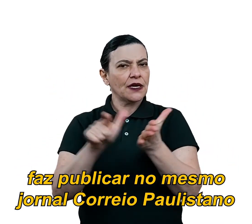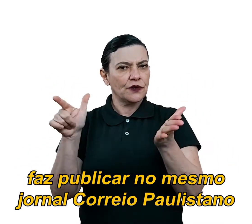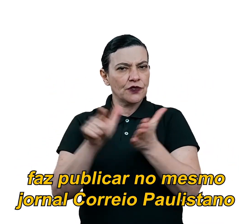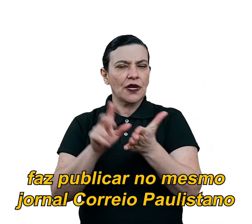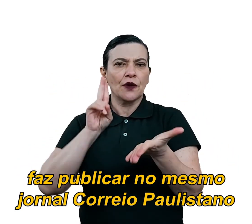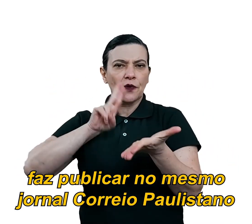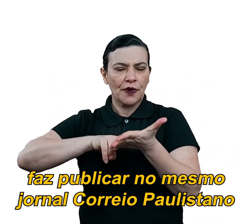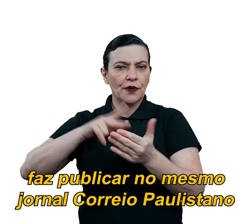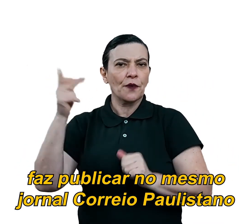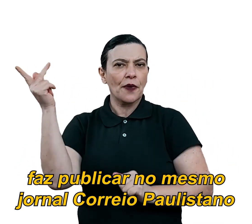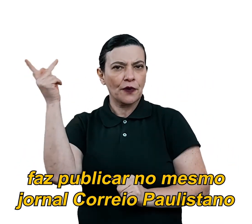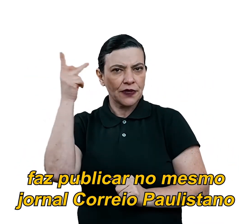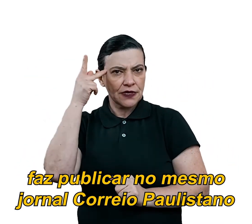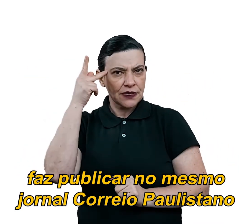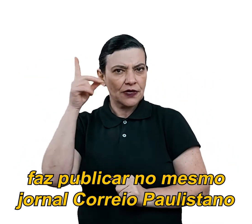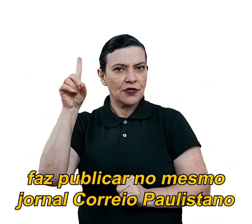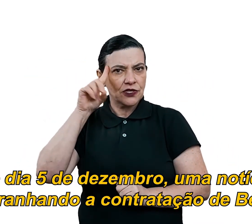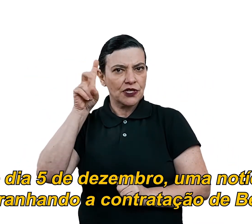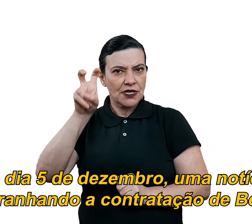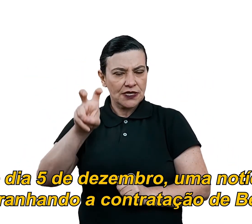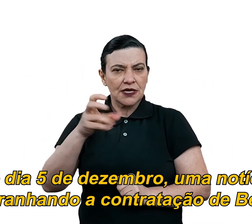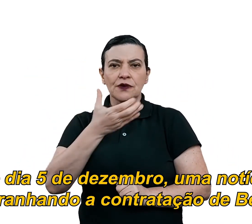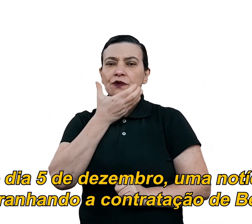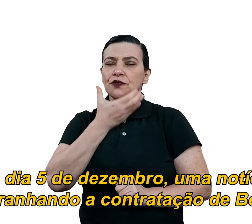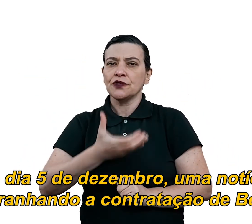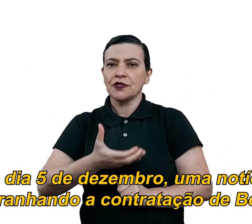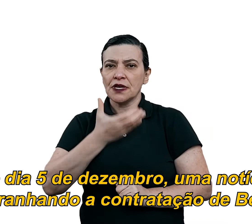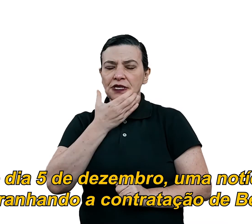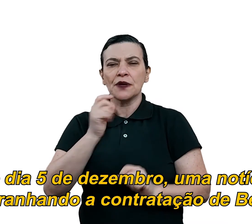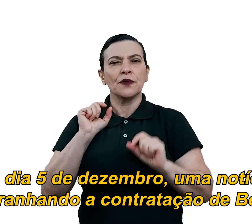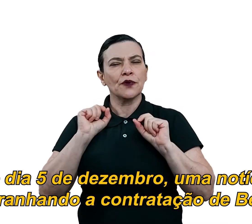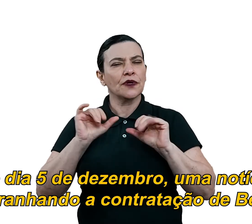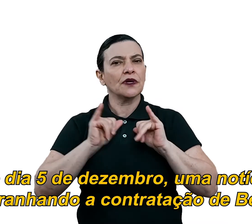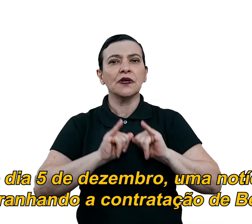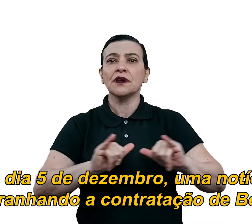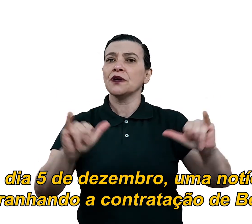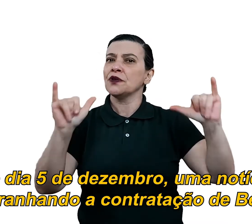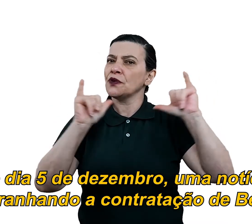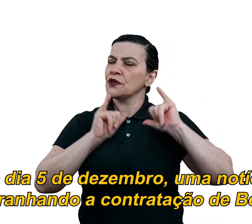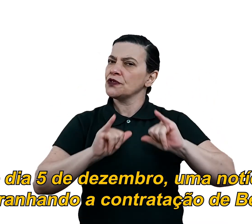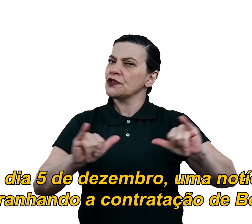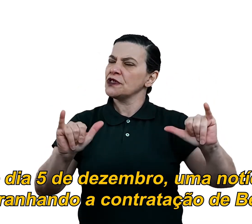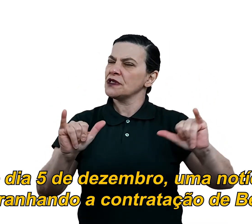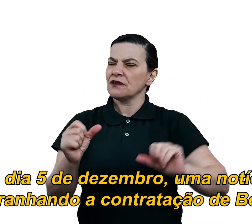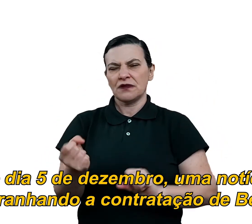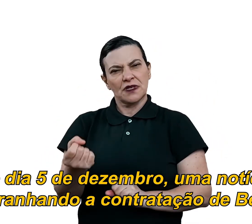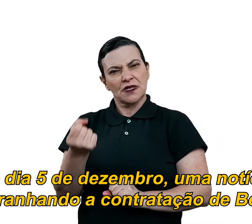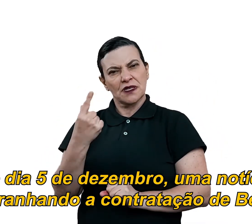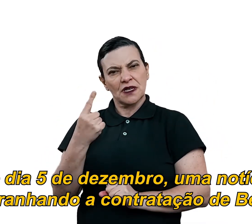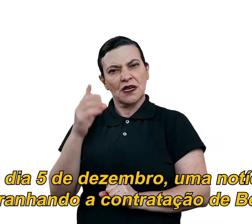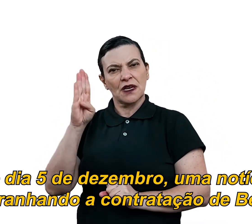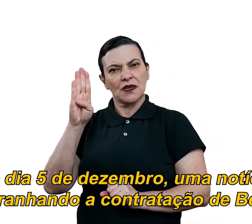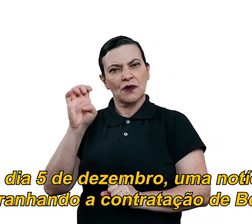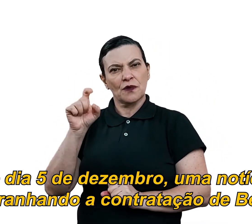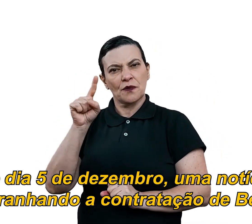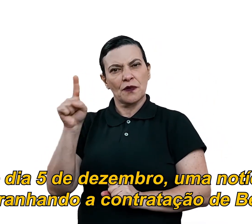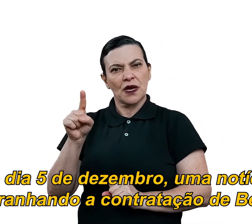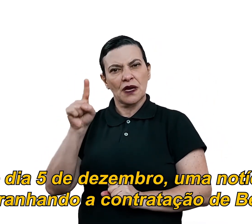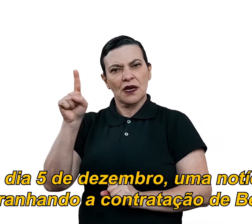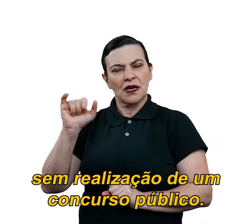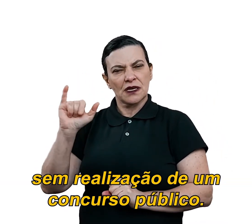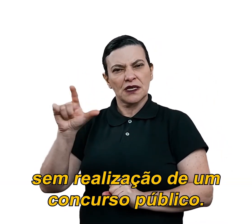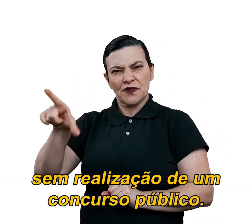publicar no mesmo jornal Correio Paulistano, dia 5 de dezembro, uma notícia estranhando a contratação